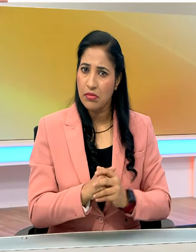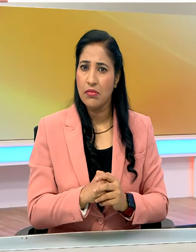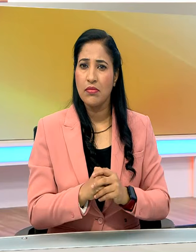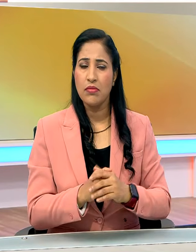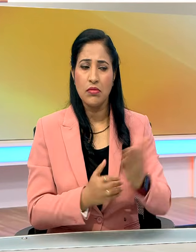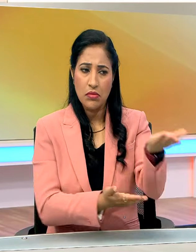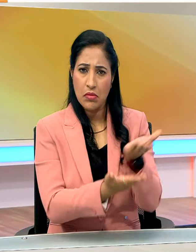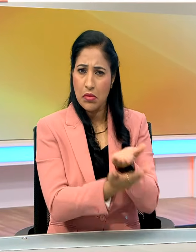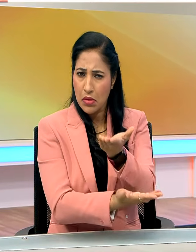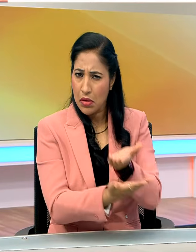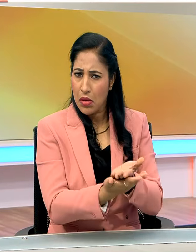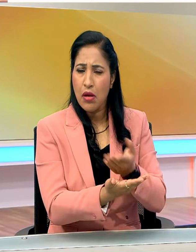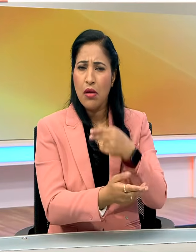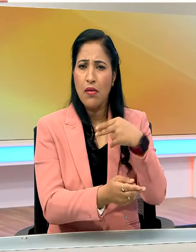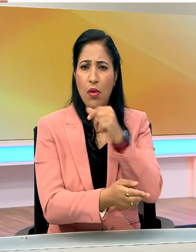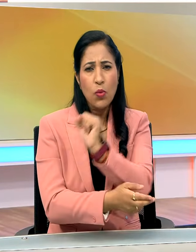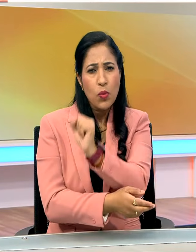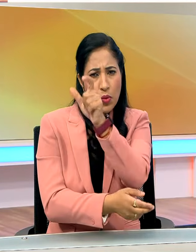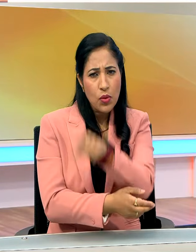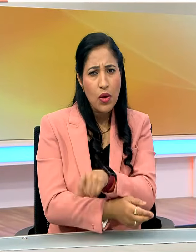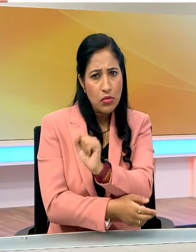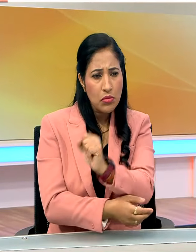प्रस्ताव का समर्थन किया